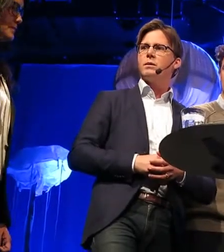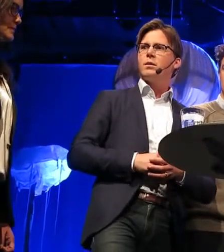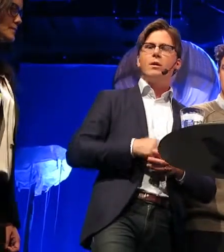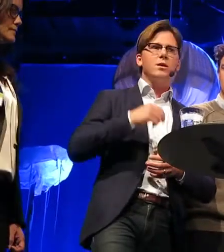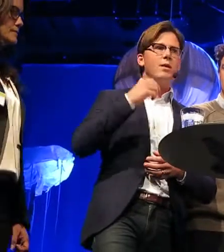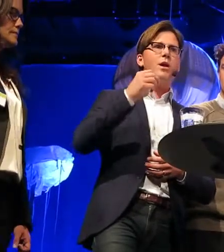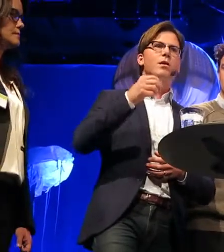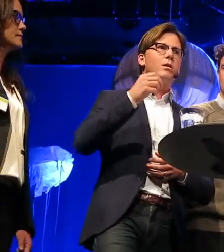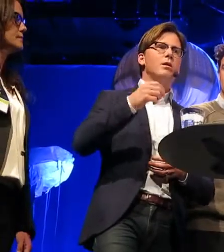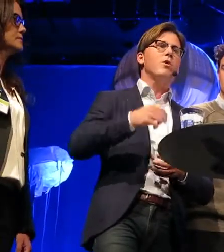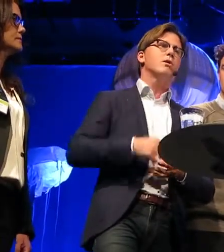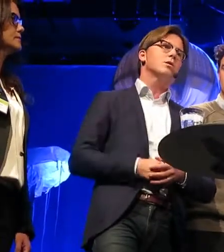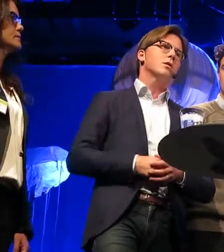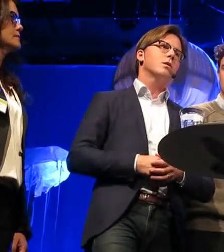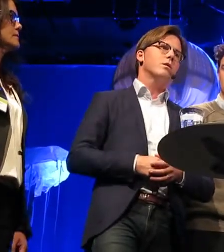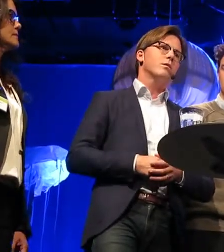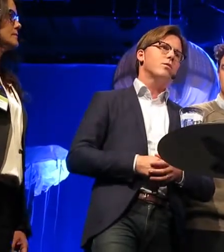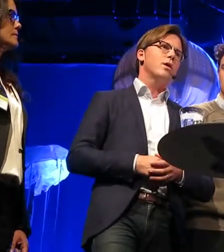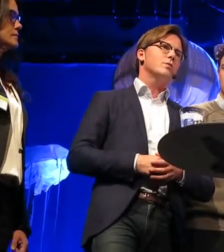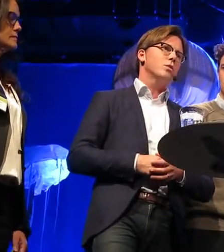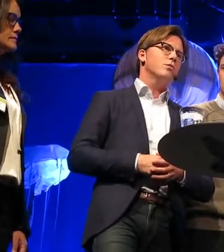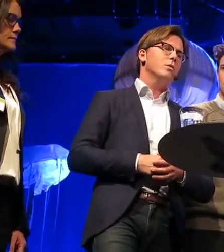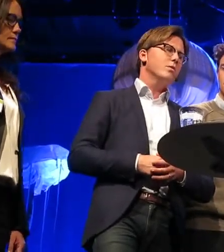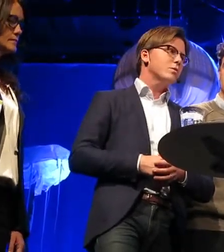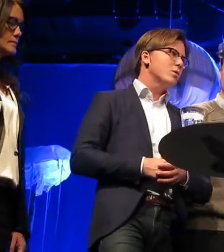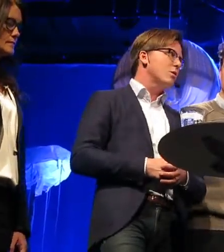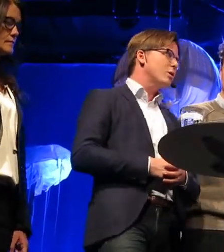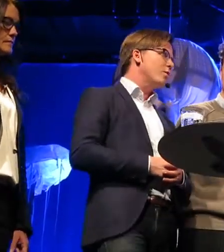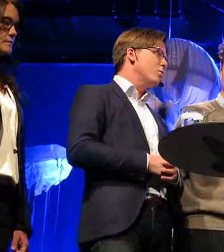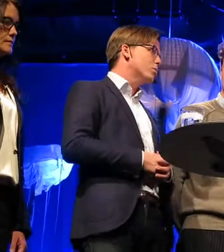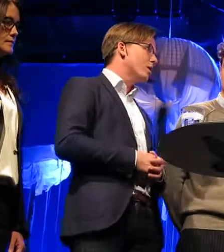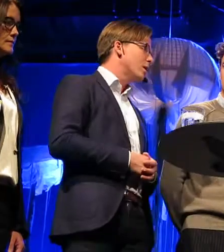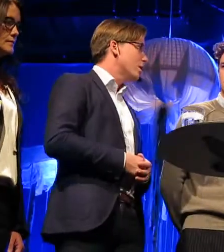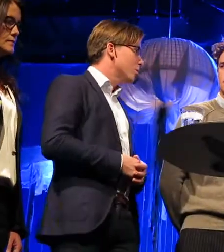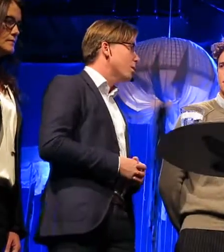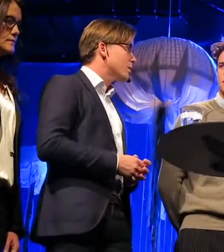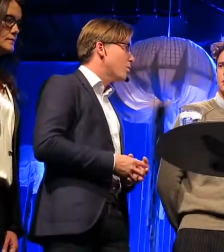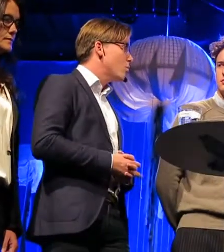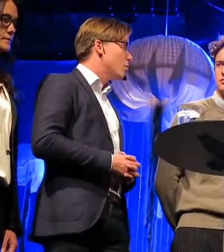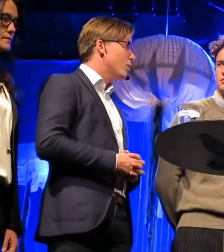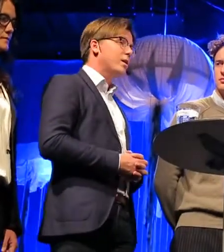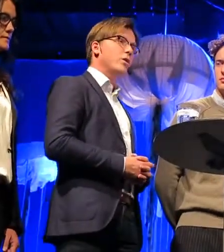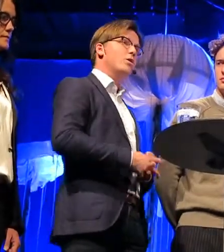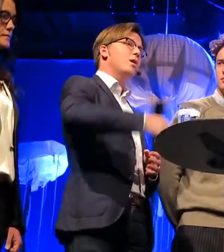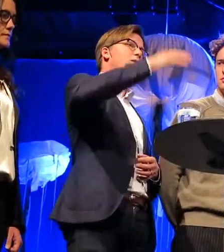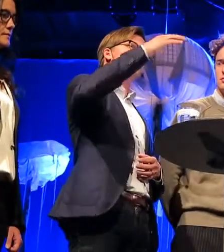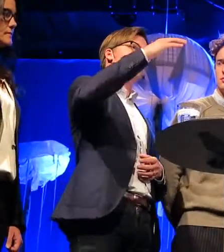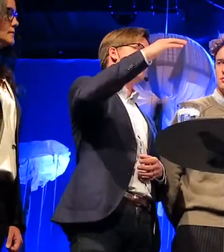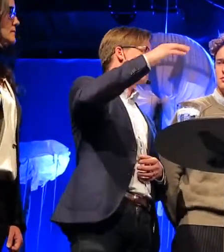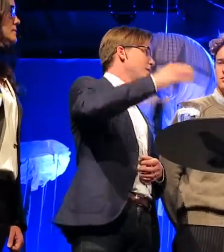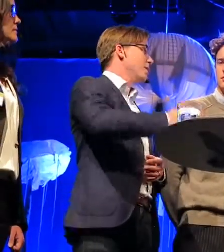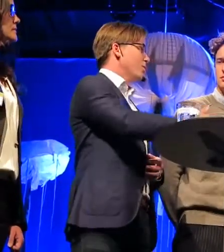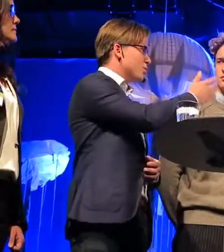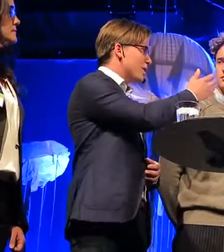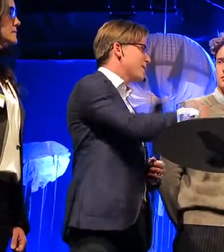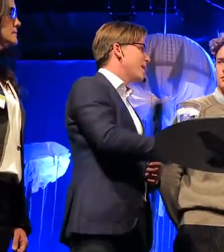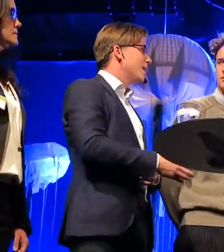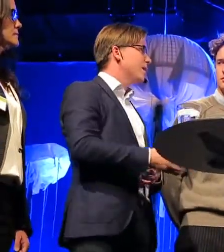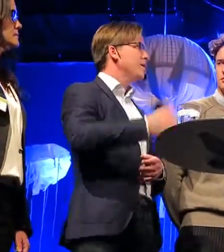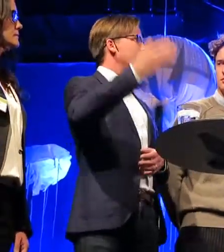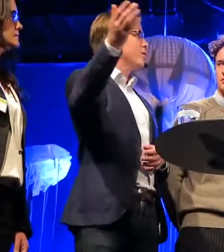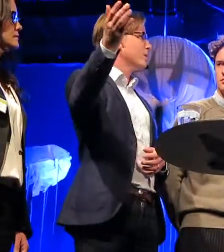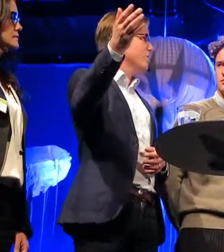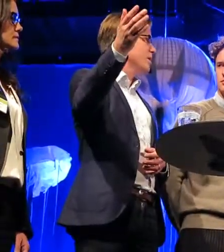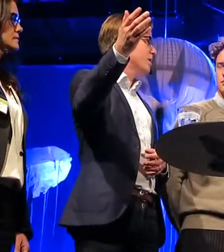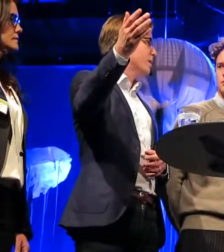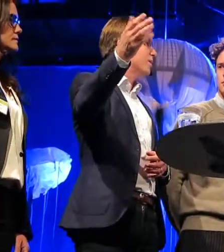korkat. Ser man klimatfrågan som huvudsakliga hotet, då är det en ganska oklok idé att höja effektskatten. Och då säger ni så